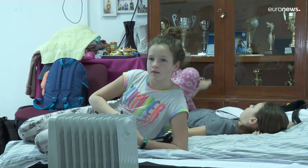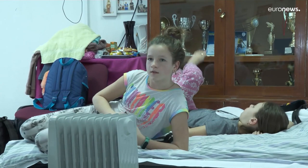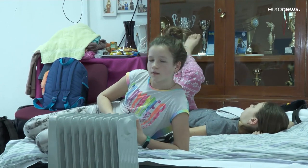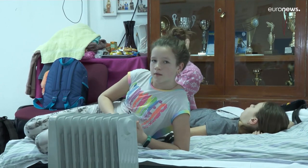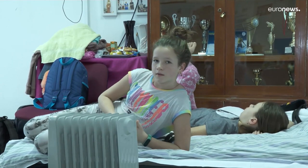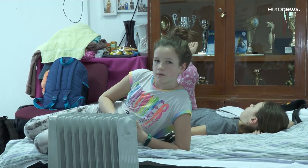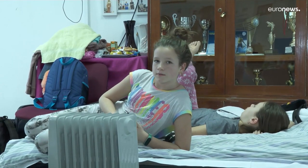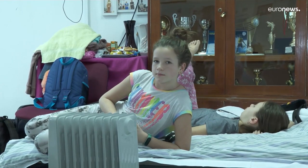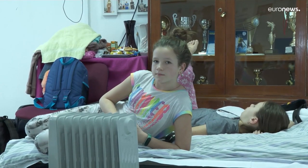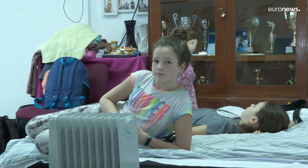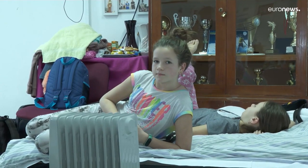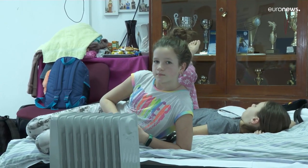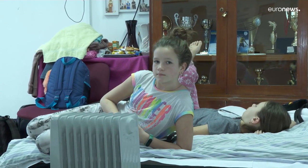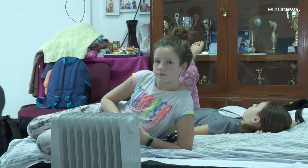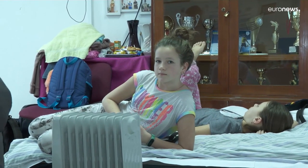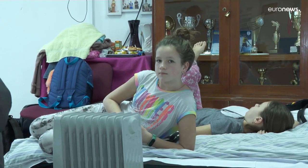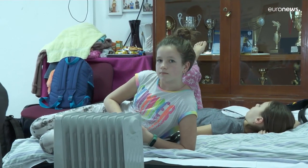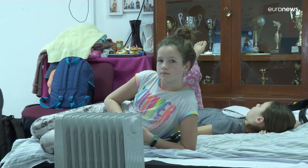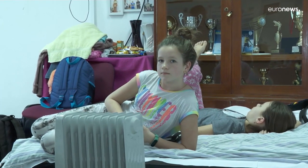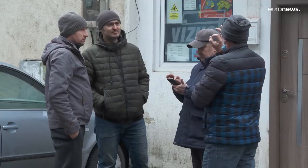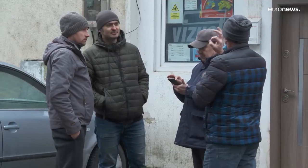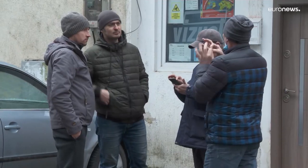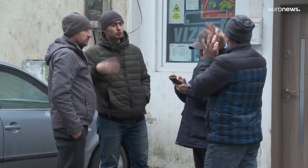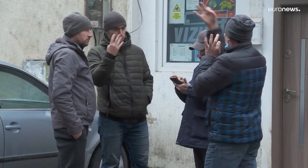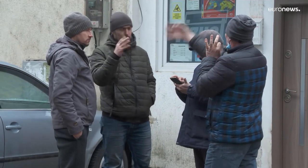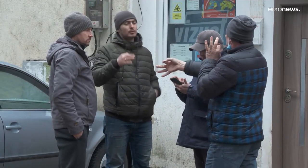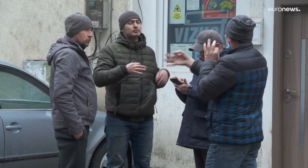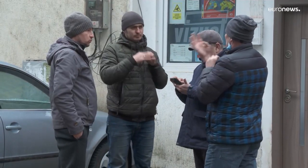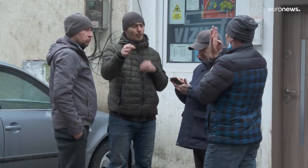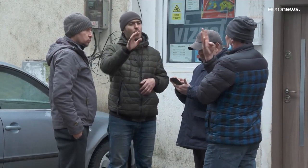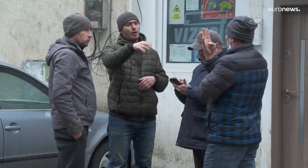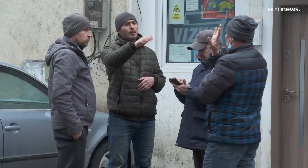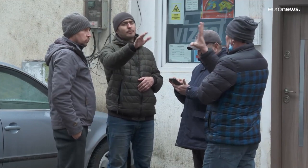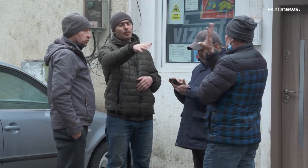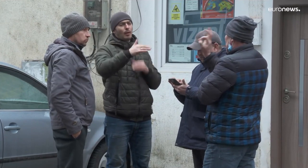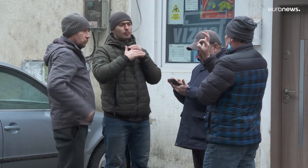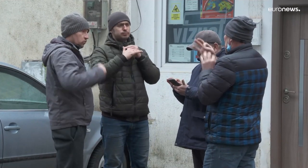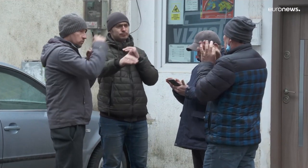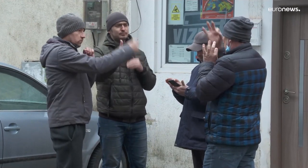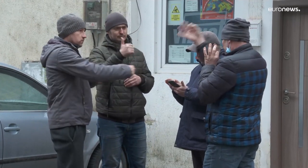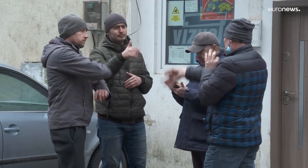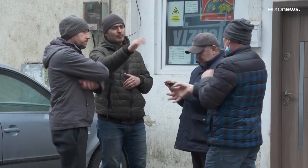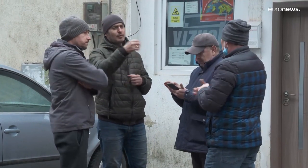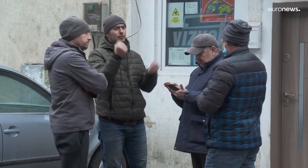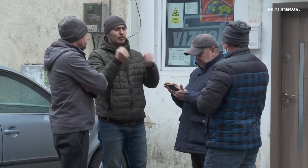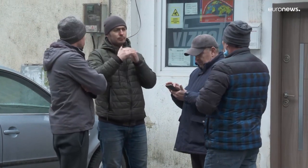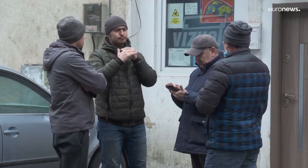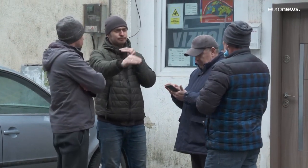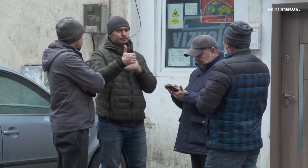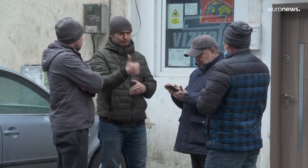refugiados. En hoteles, en apartamentos, en todos los lugares posibles. Casi un millar de ucranianos con deficiencias auditivas recibieron el apoyo de la